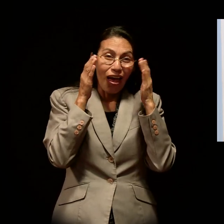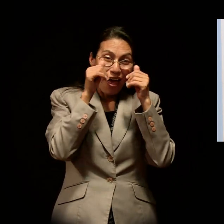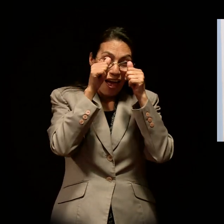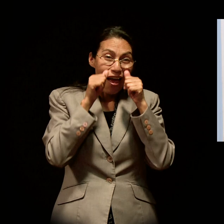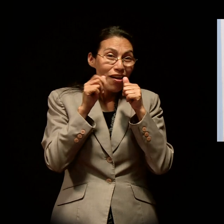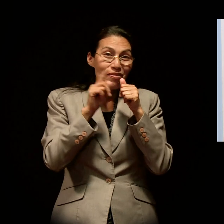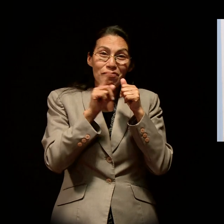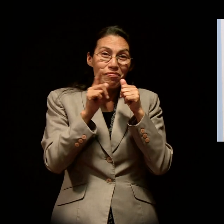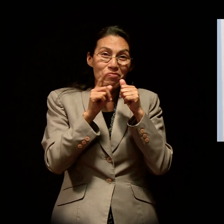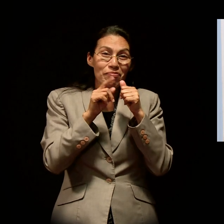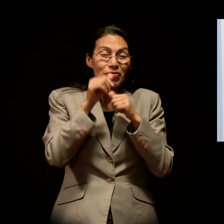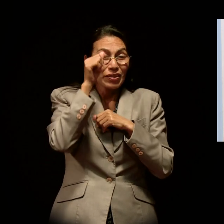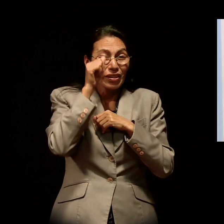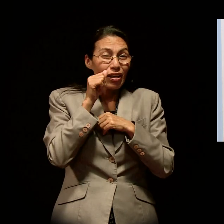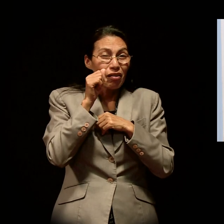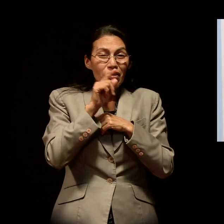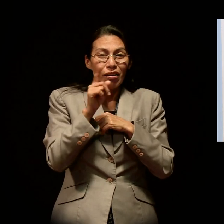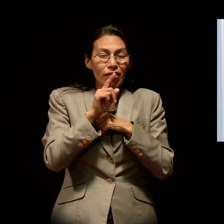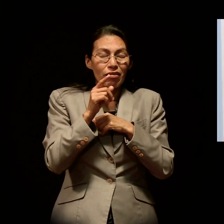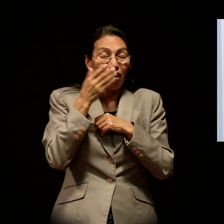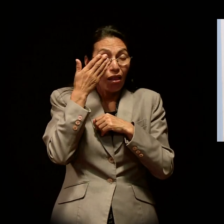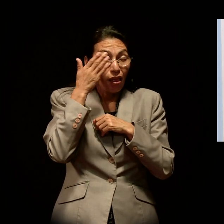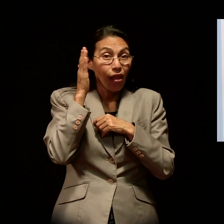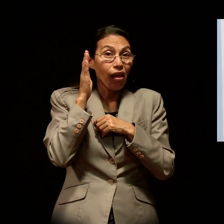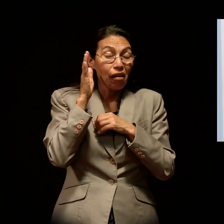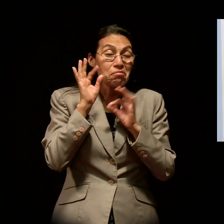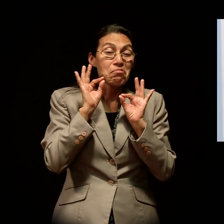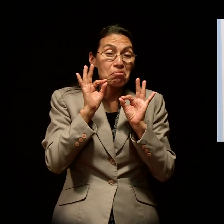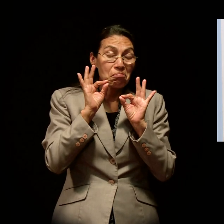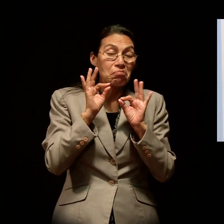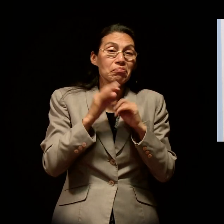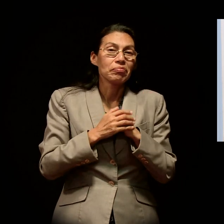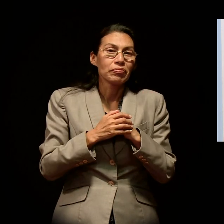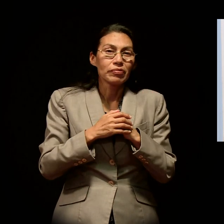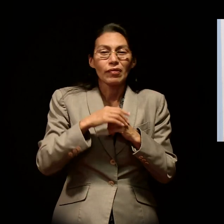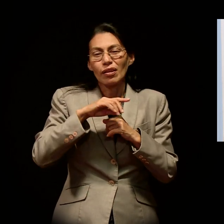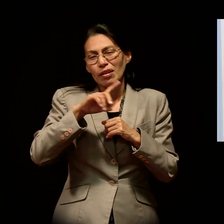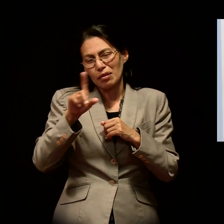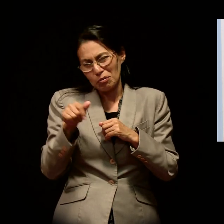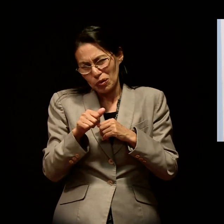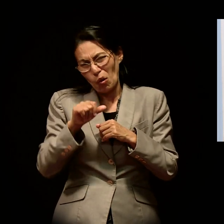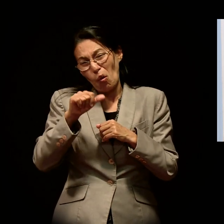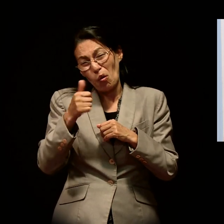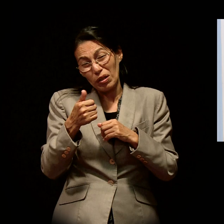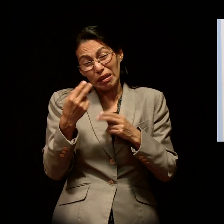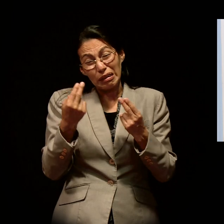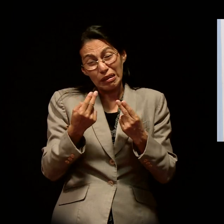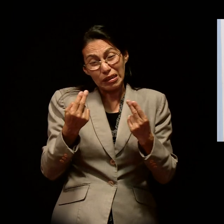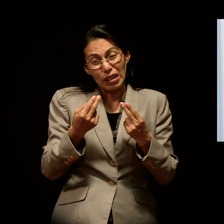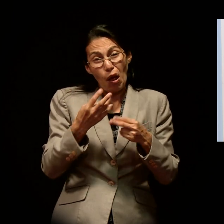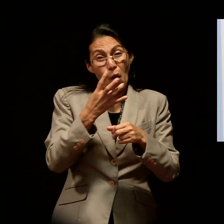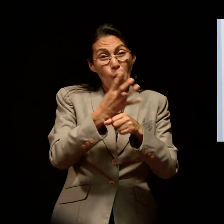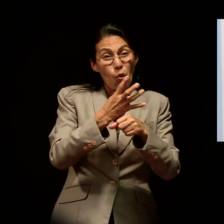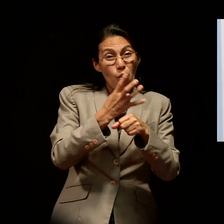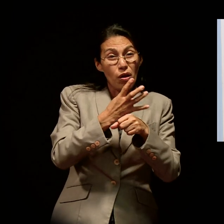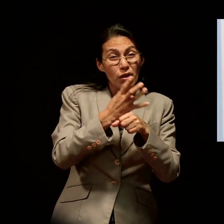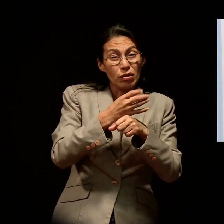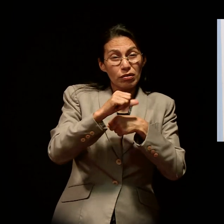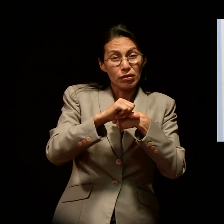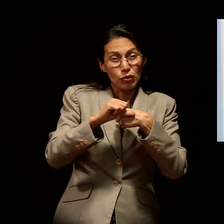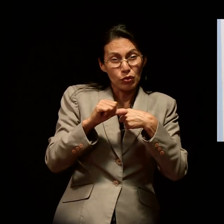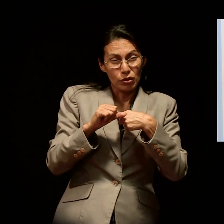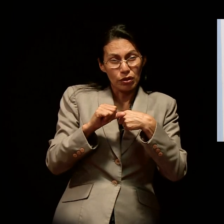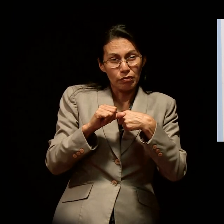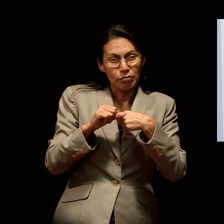bastante bien pero surgió otra necesidad y me programaron una cuarta